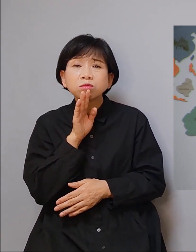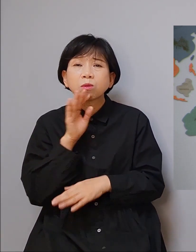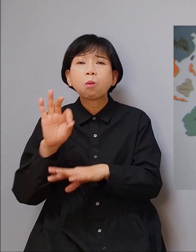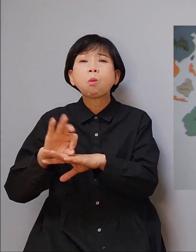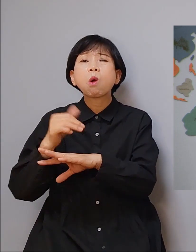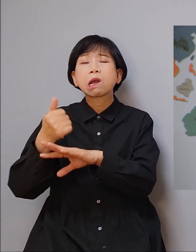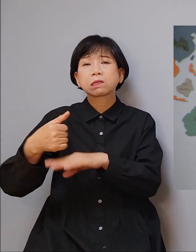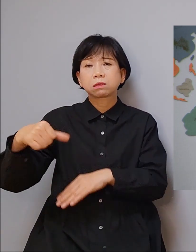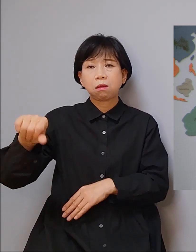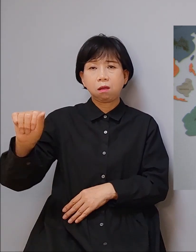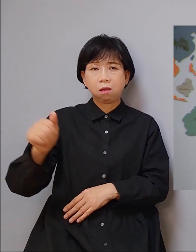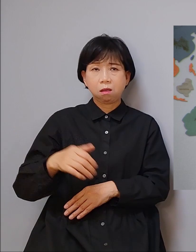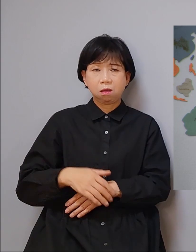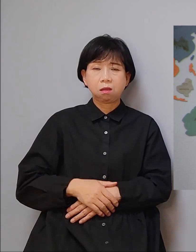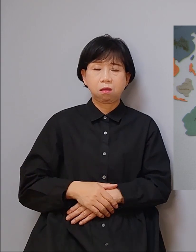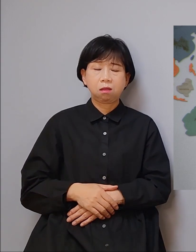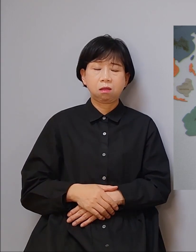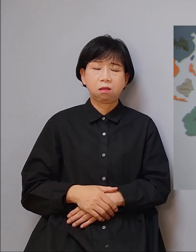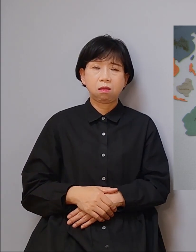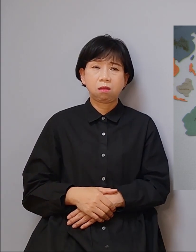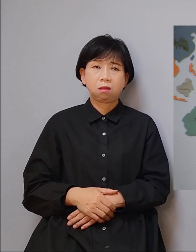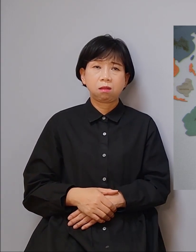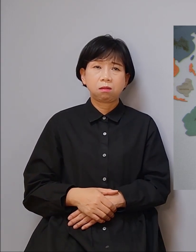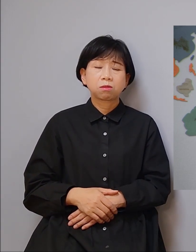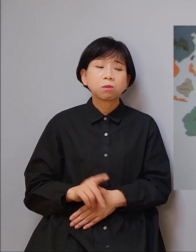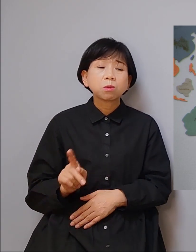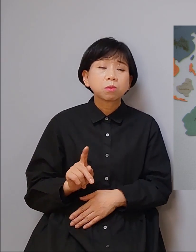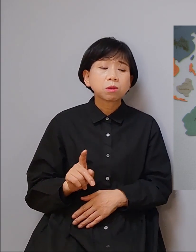고생스럽겠다, 참 안타깝다, 불쌍하다,